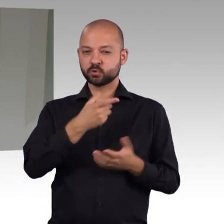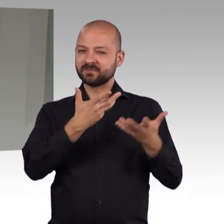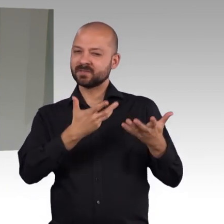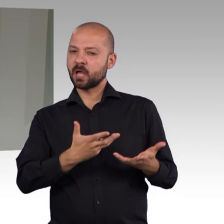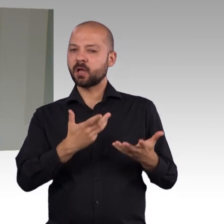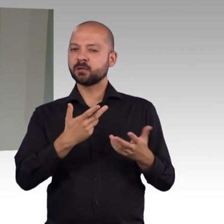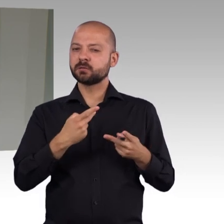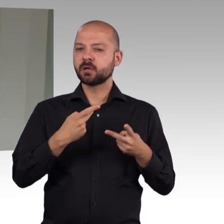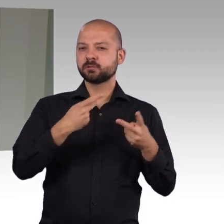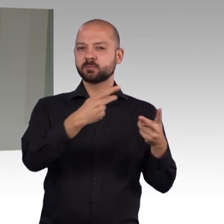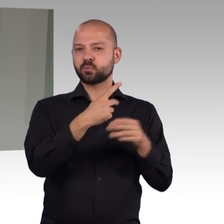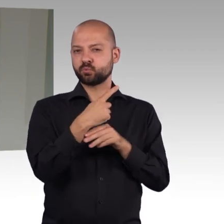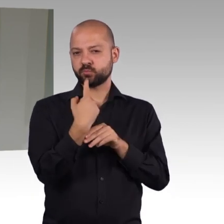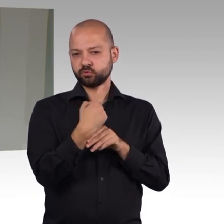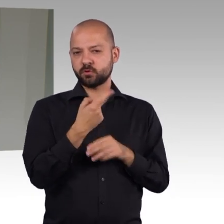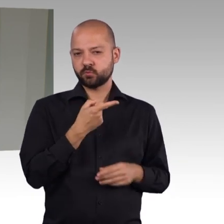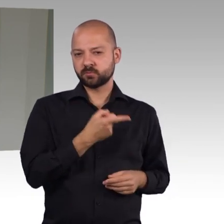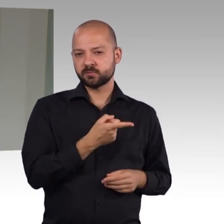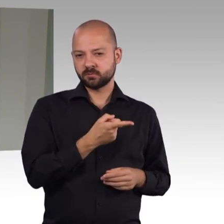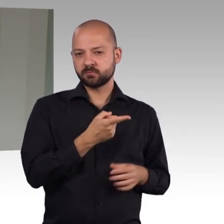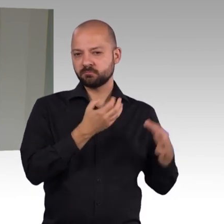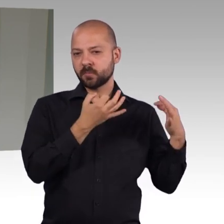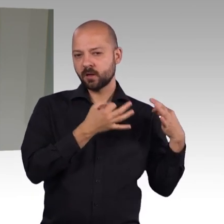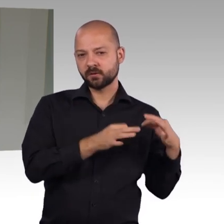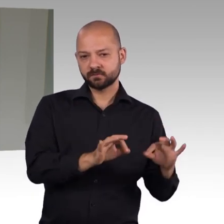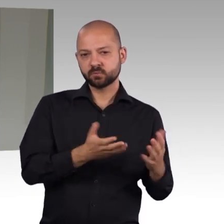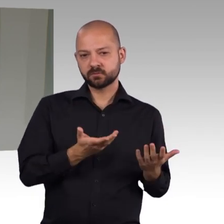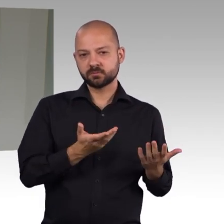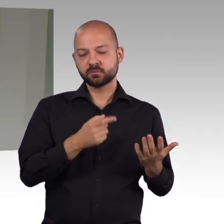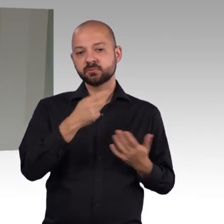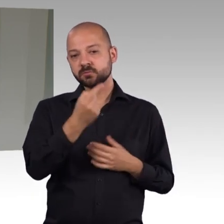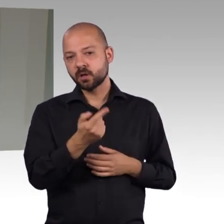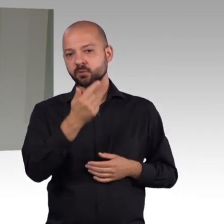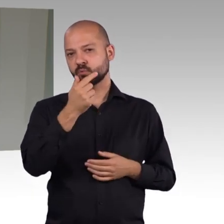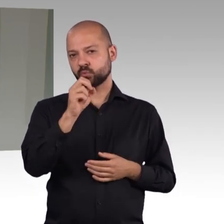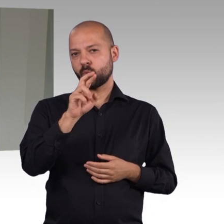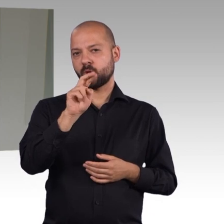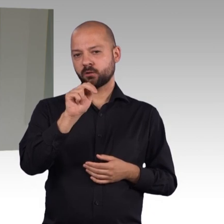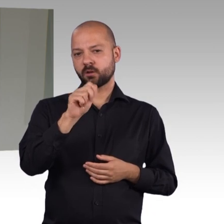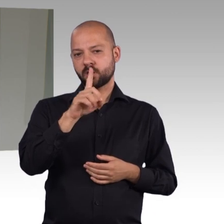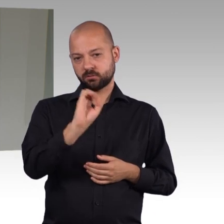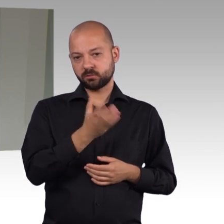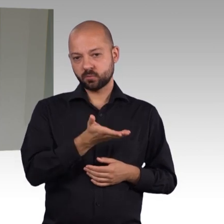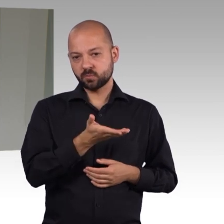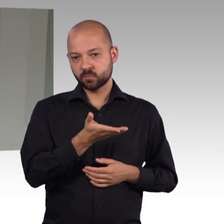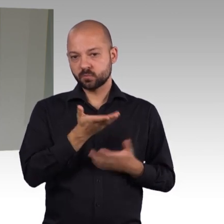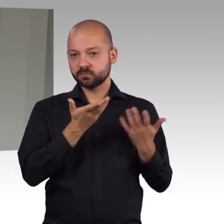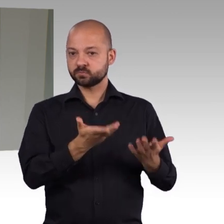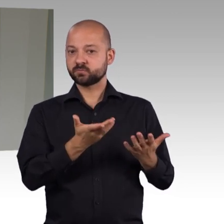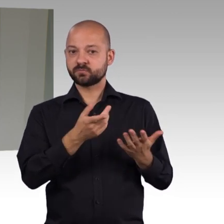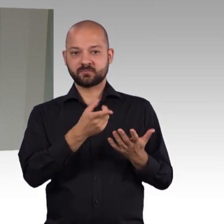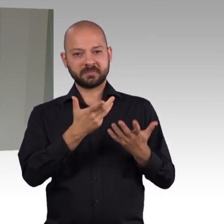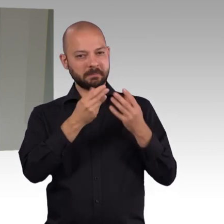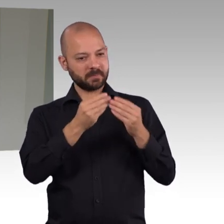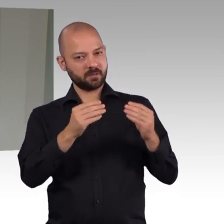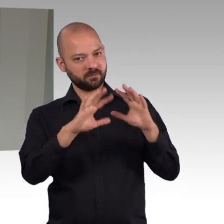ist nicht angemessen. Wir brauchen dringend mehr Investitionen. Und die 2%, um die es hier alle geht, da denkt man, die kommen jetzt vom